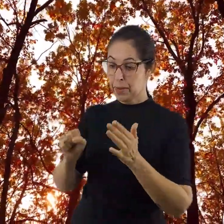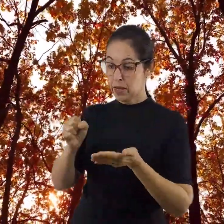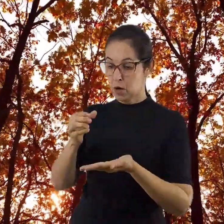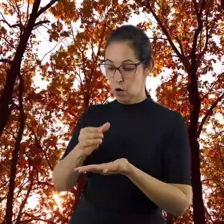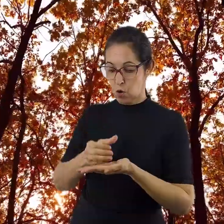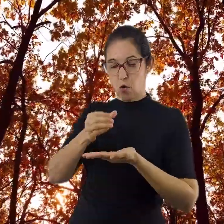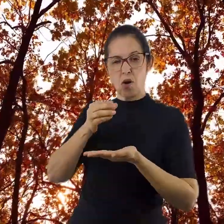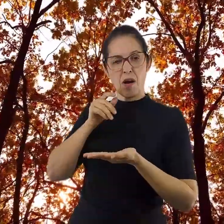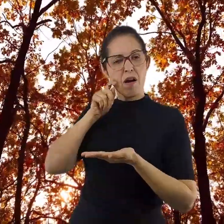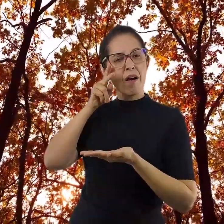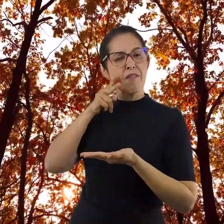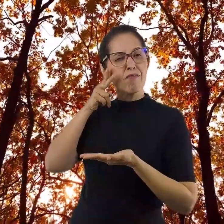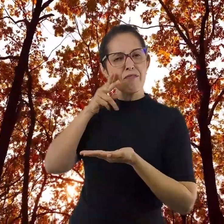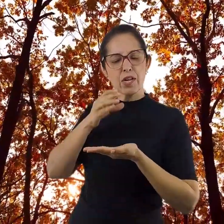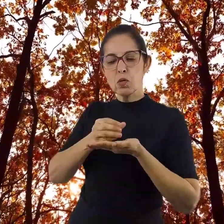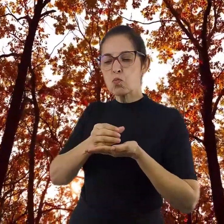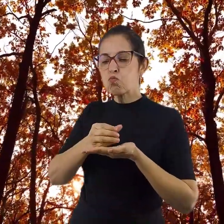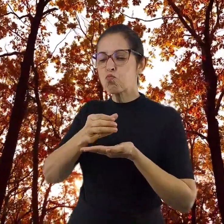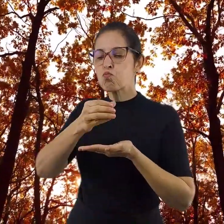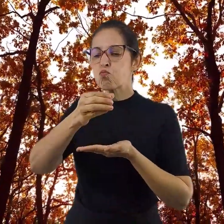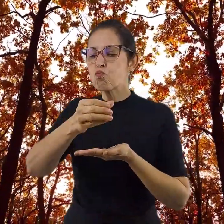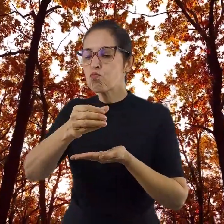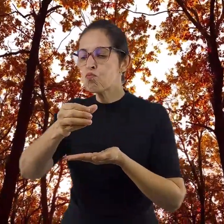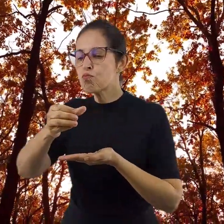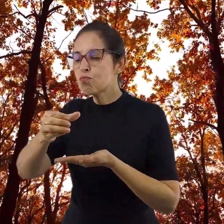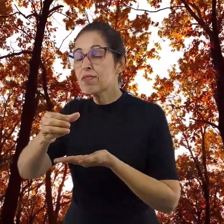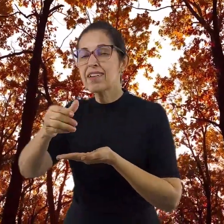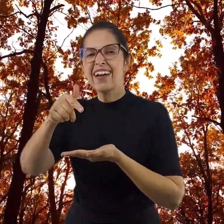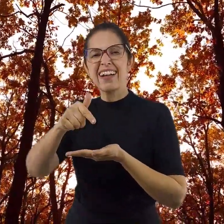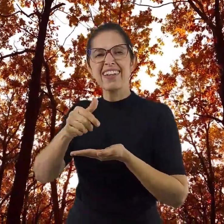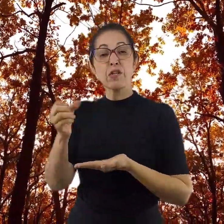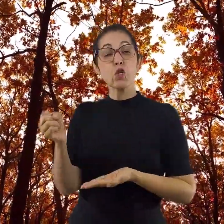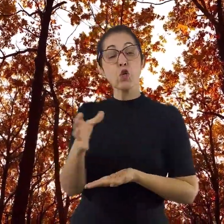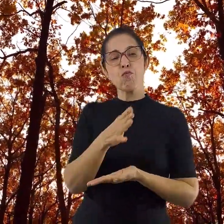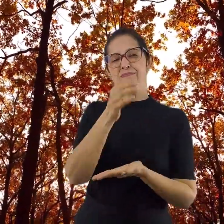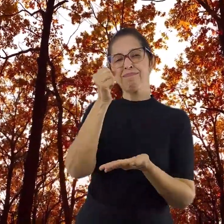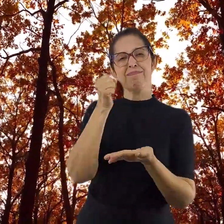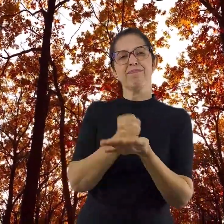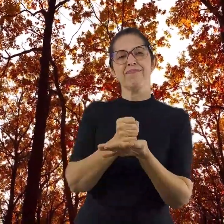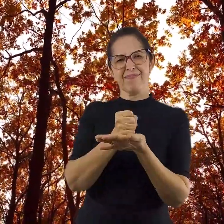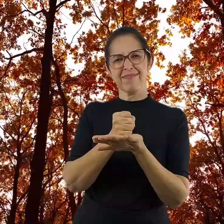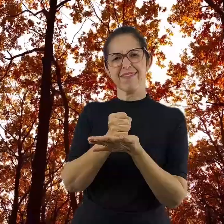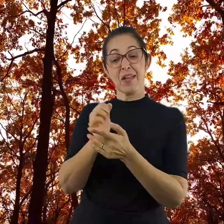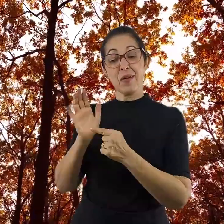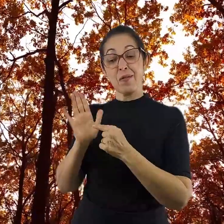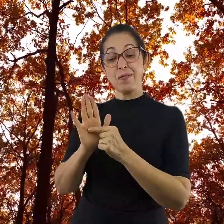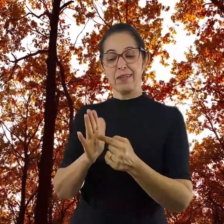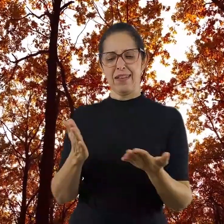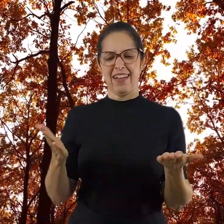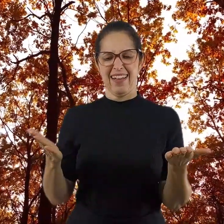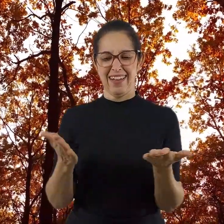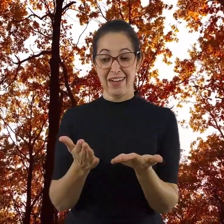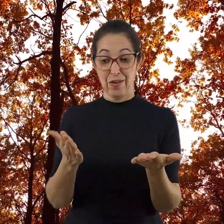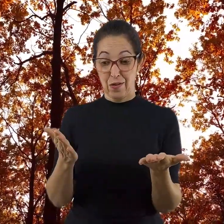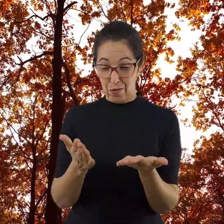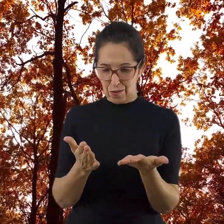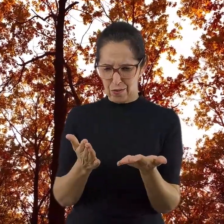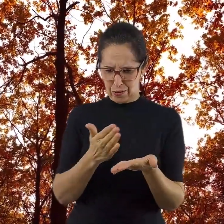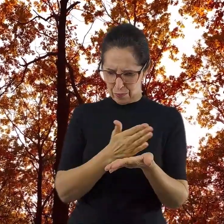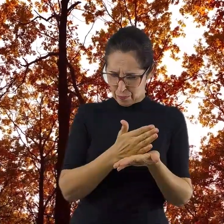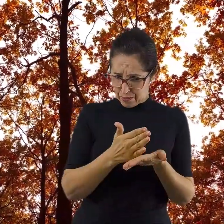uma nova aliança. Ele estava inaugurando um novo testamento. Ele estava dizendo o seguinte: agora,